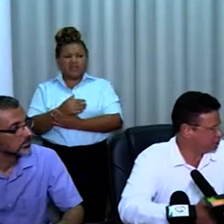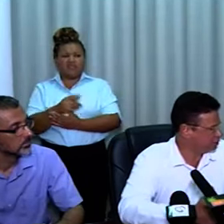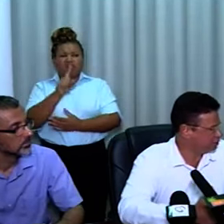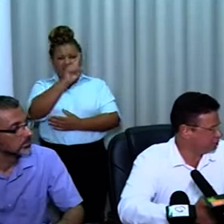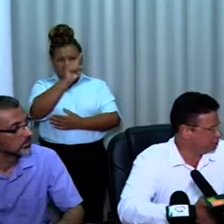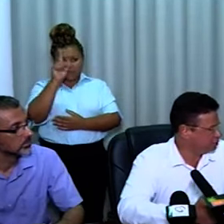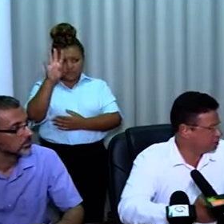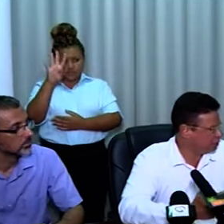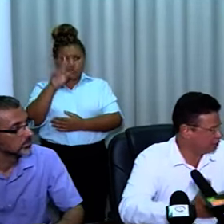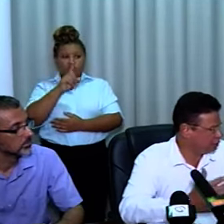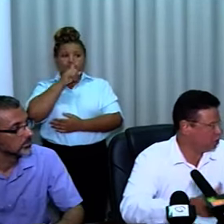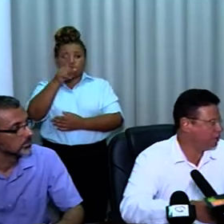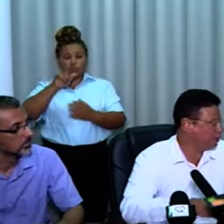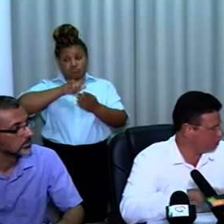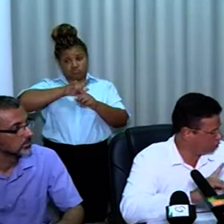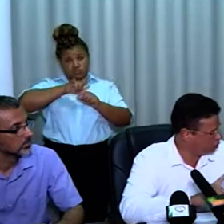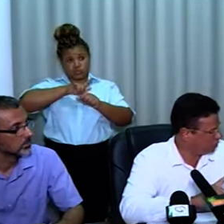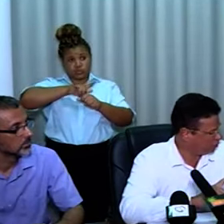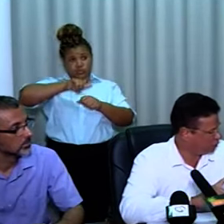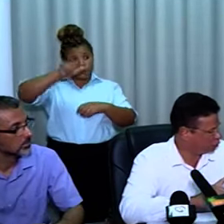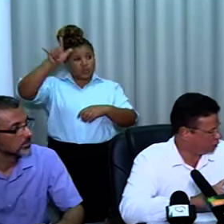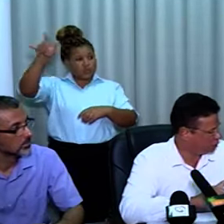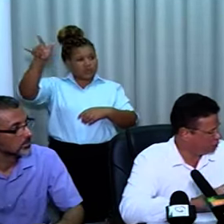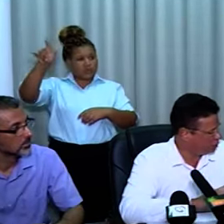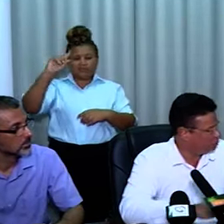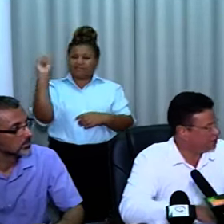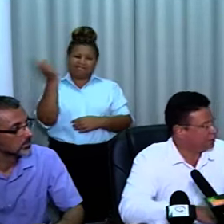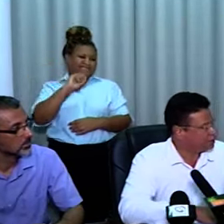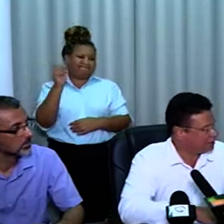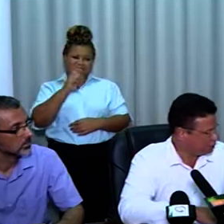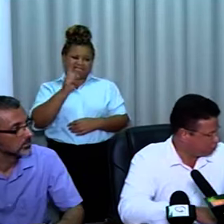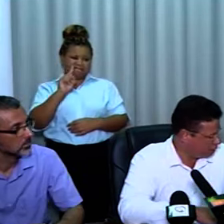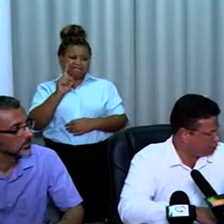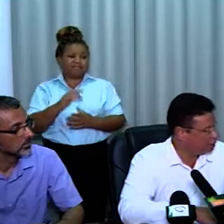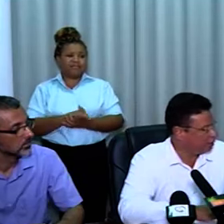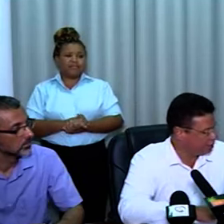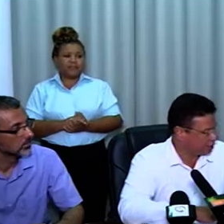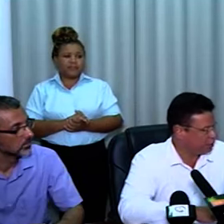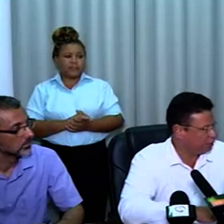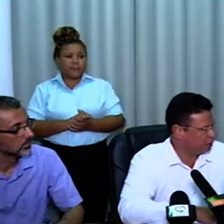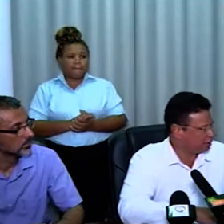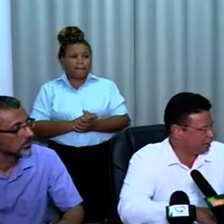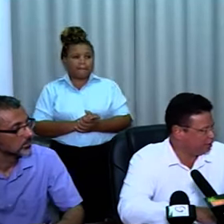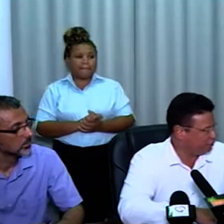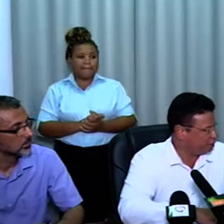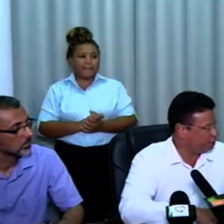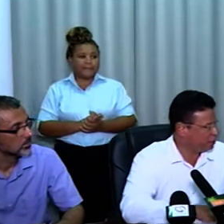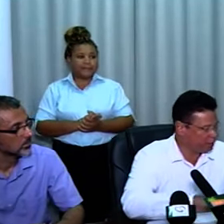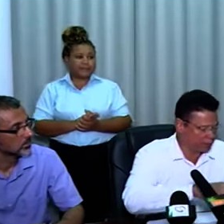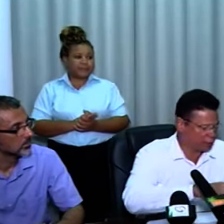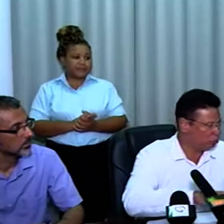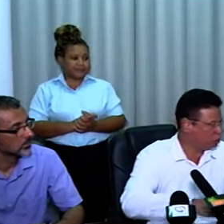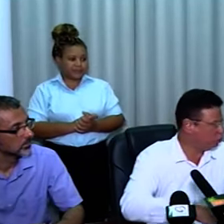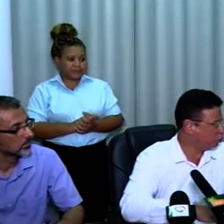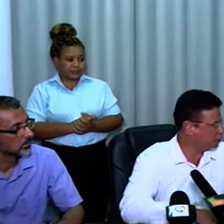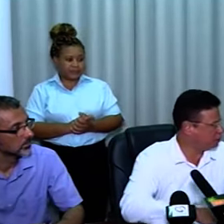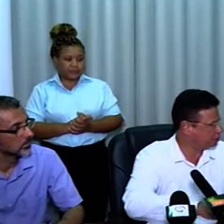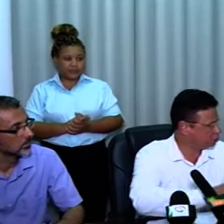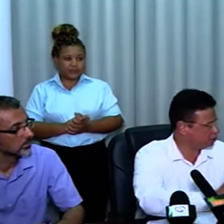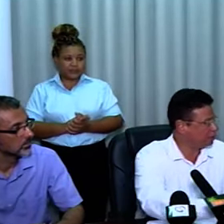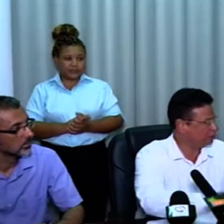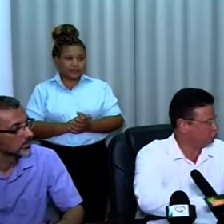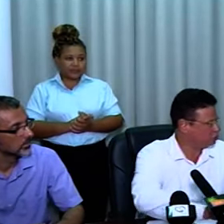ici. Si entrer, vous pouvez mettre le même avec vous faites tourner. Et ça va être ces lois, Exactement. L'état est arrivé. Le premier état que nous